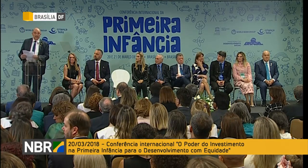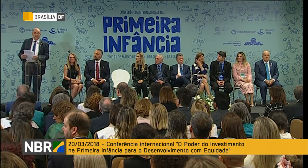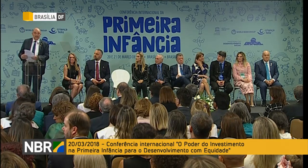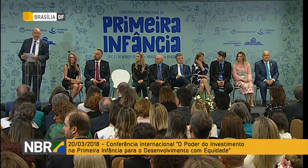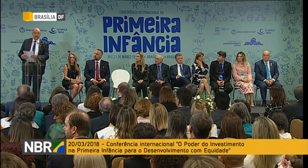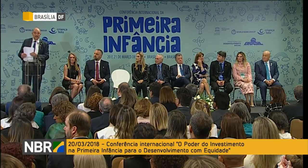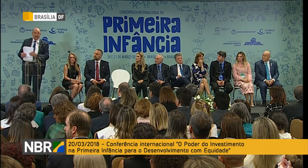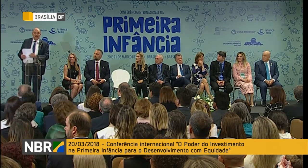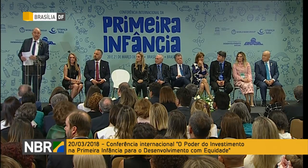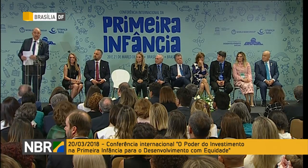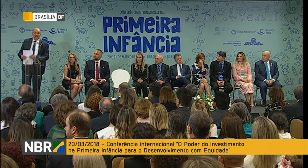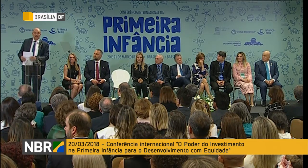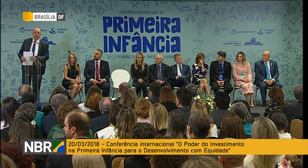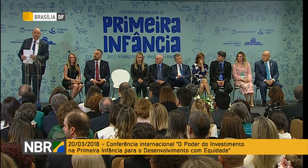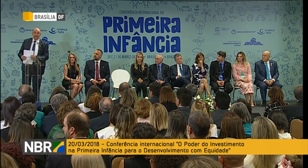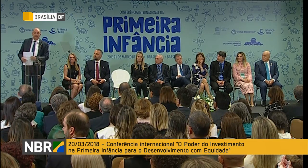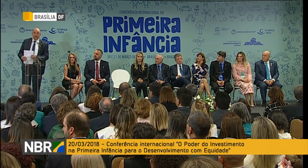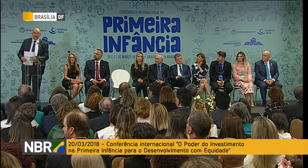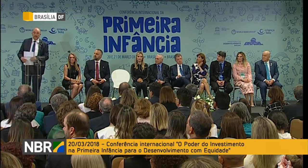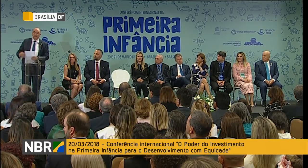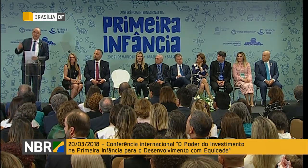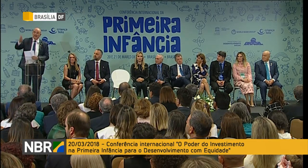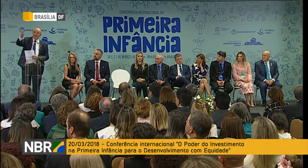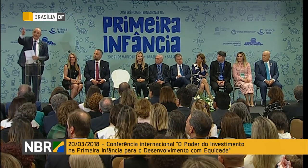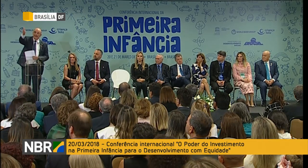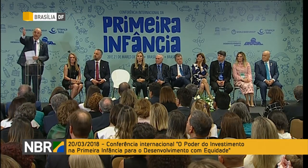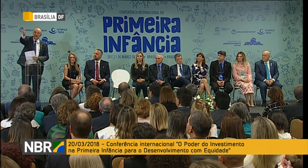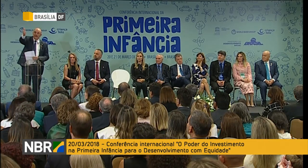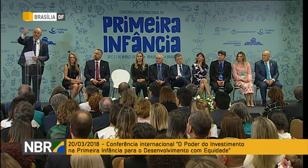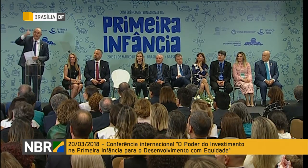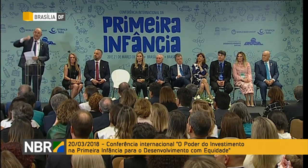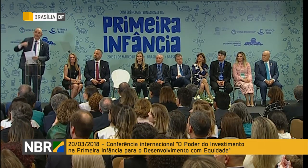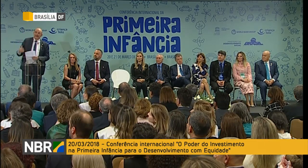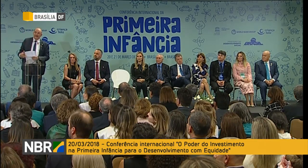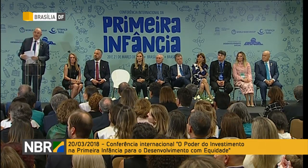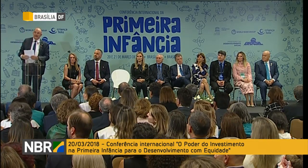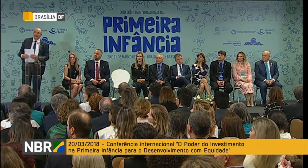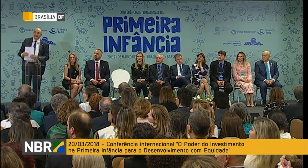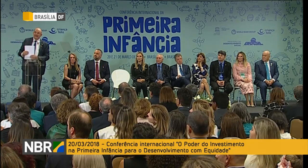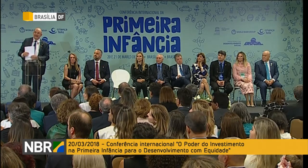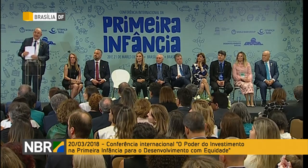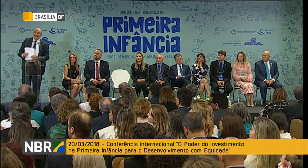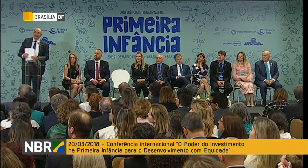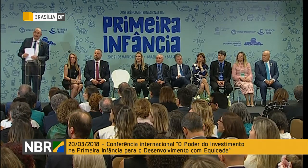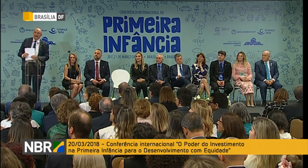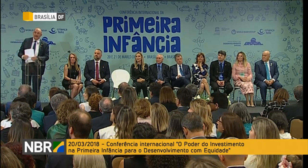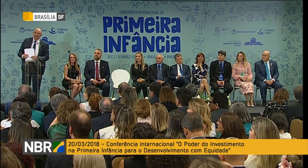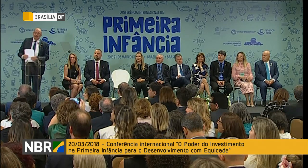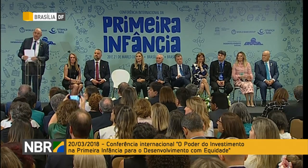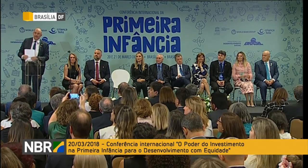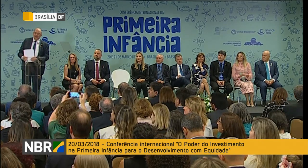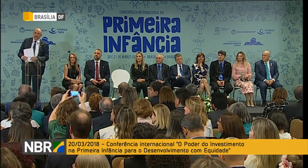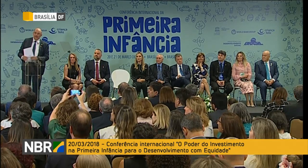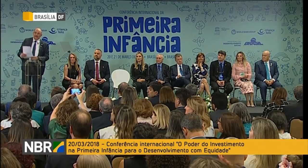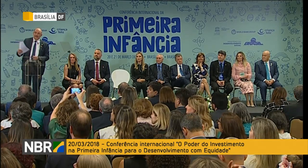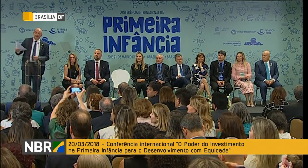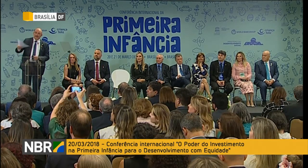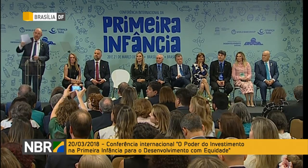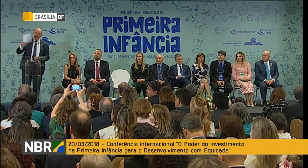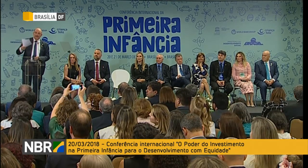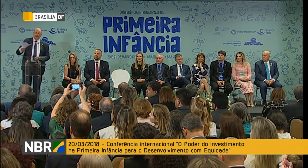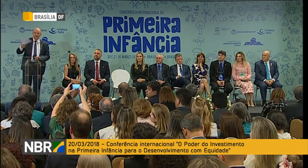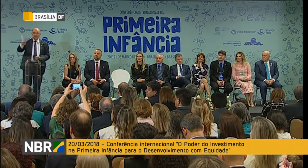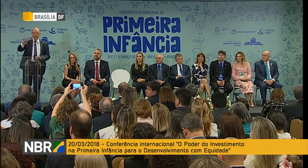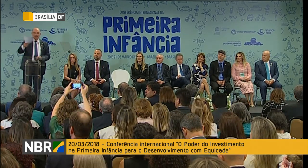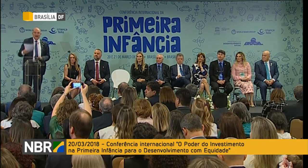também representantes das universidades privadas, o Aline Girardi, que é o nosso grande secretário nacional de desenvolvimento humano, ele